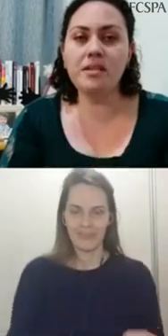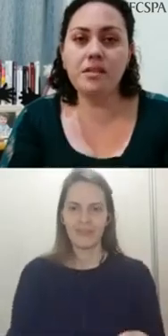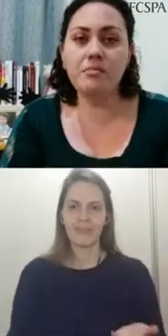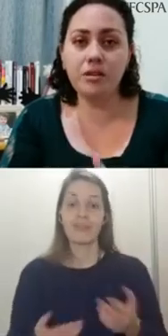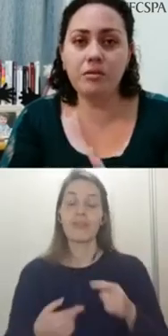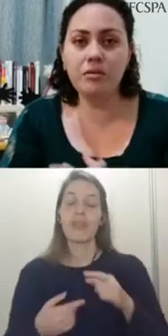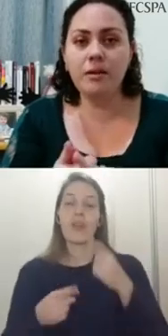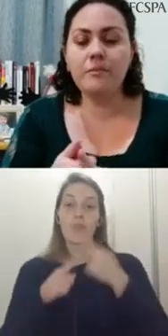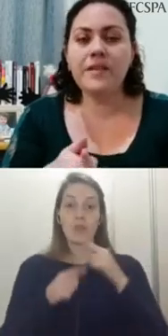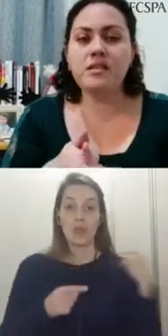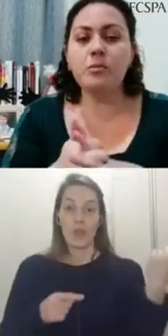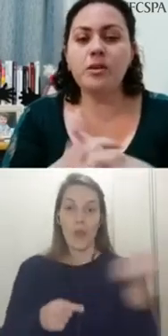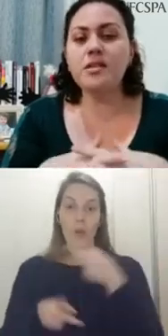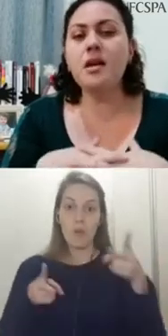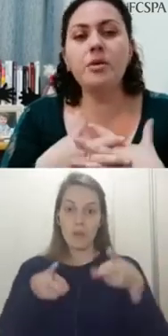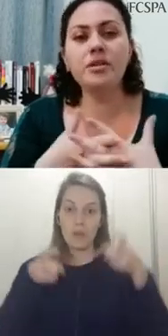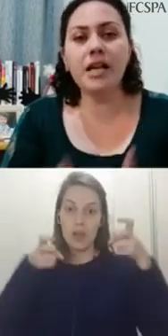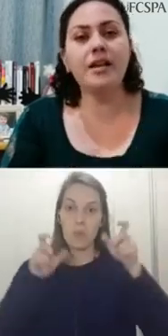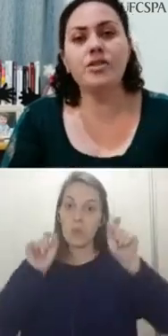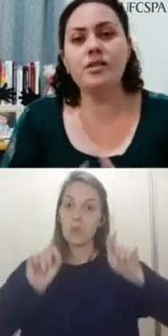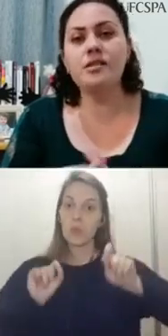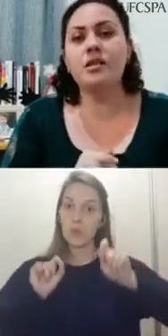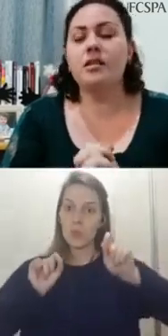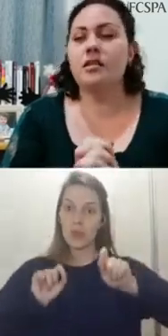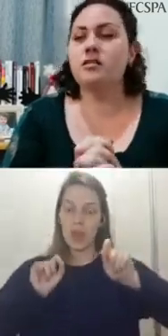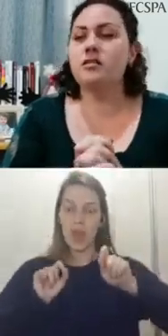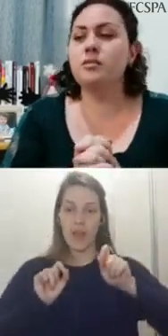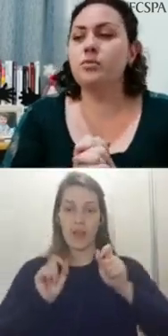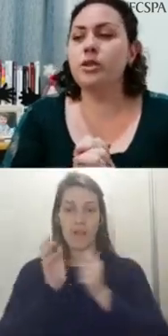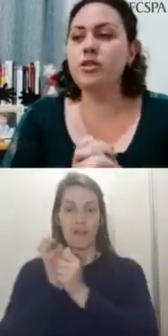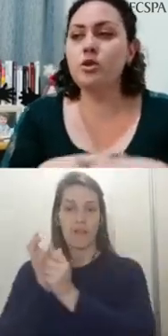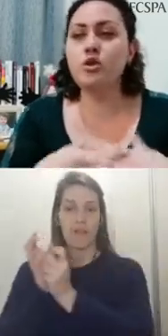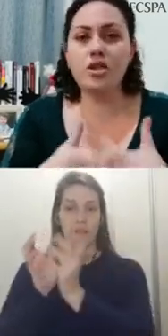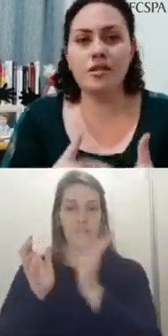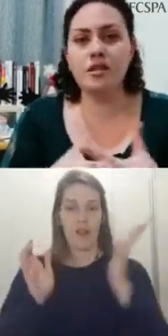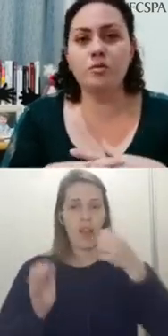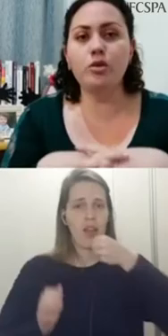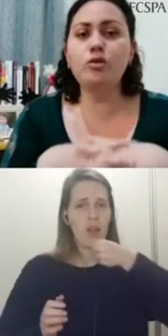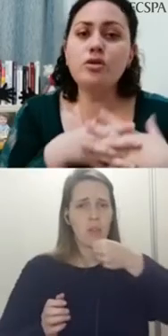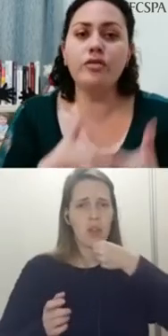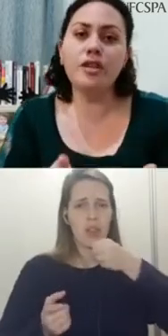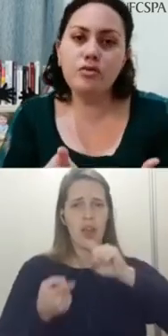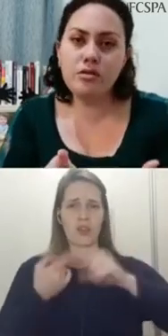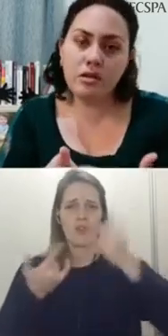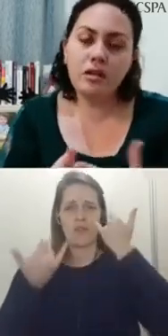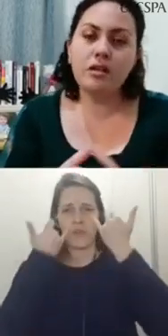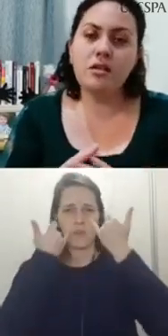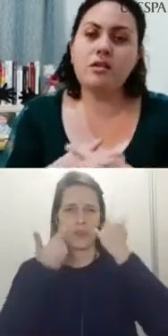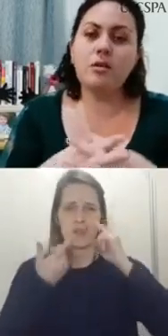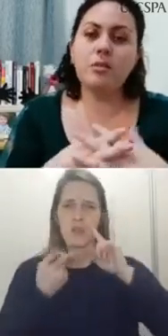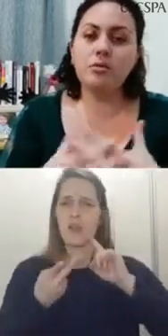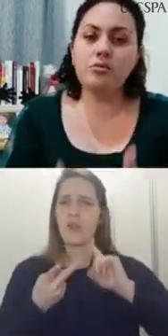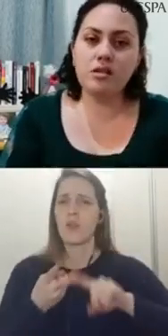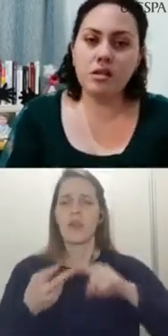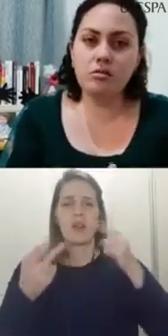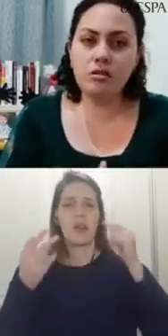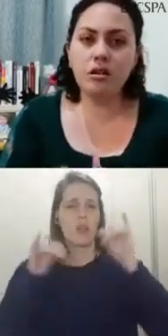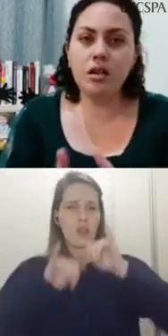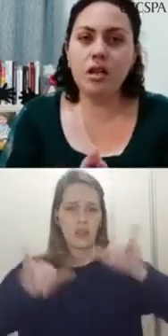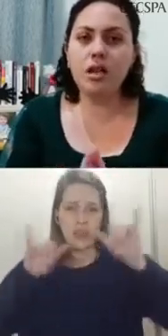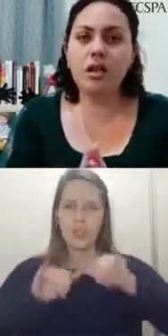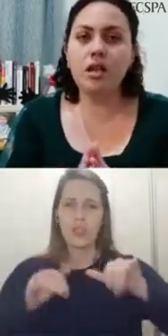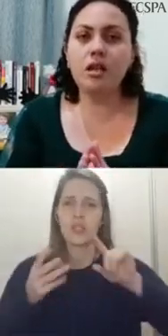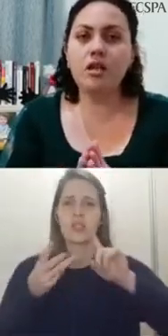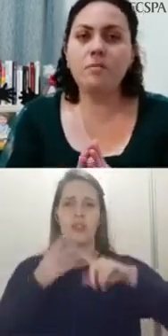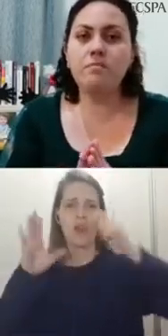tem percebido são muitas reportagens, muitas notícias, muitos vídeos que são reproduzidos